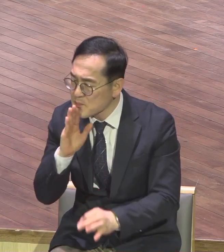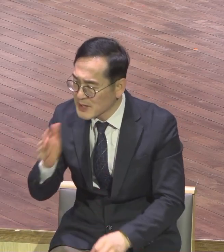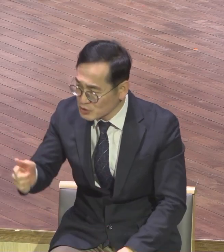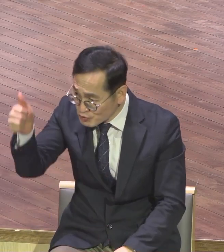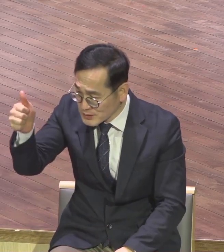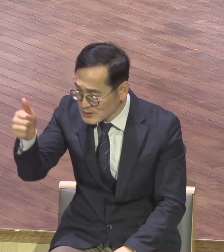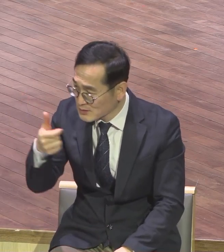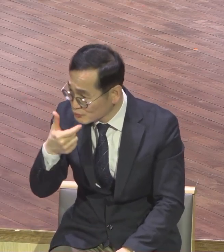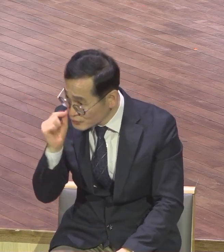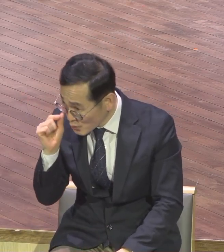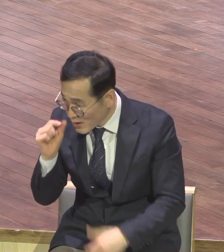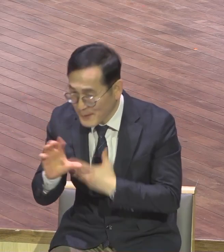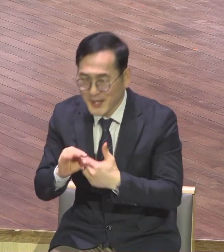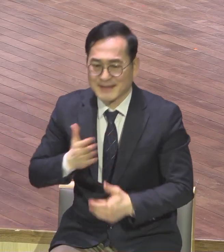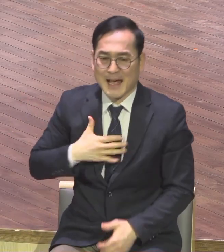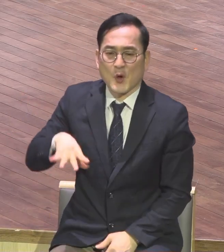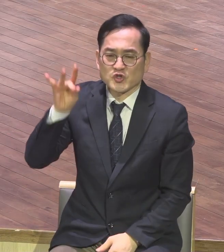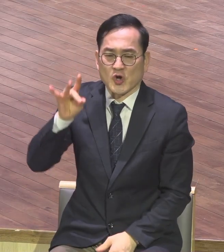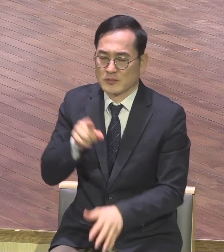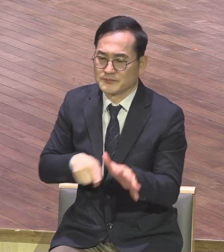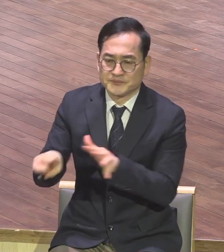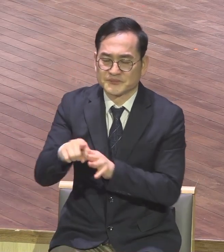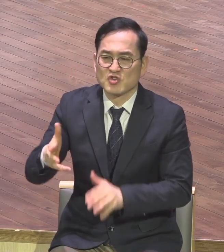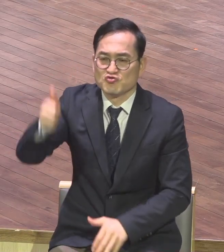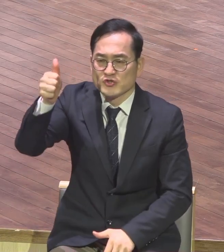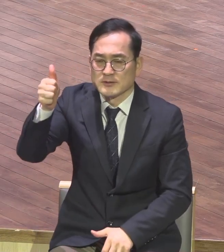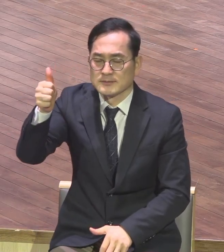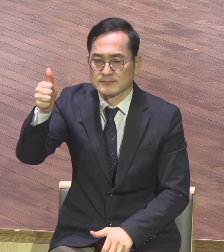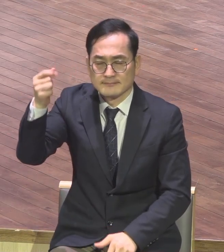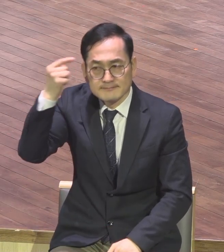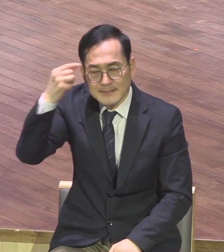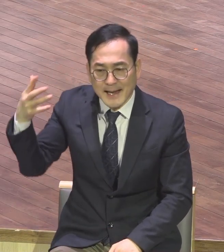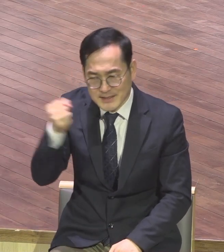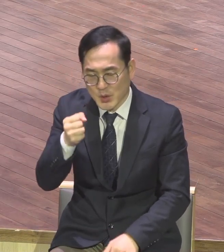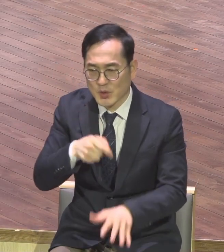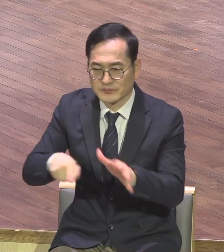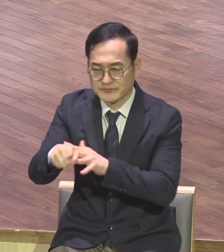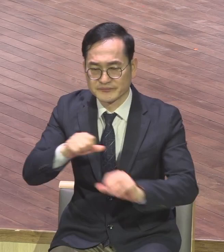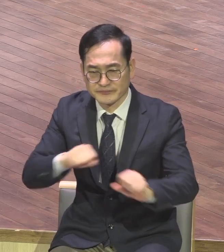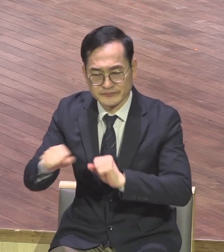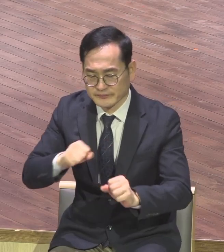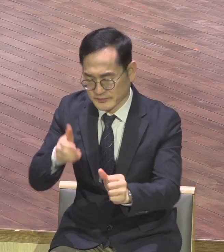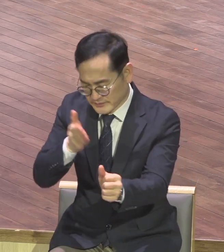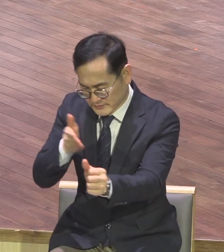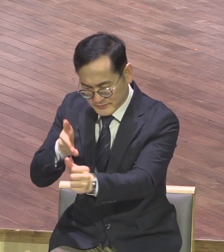싶으면 빨리 나부터 참 주인이 되도록 합시다.